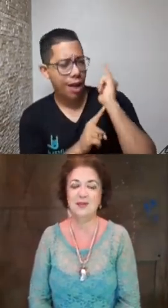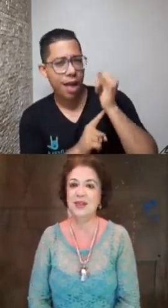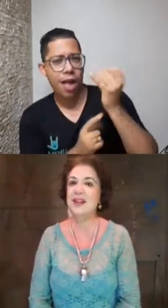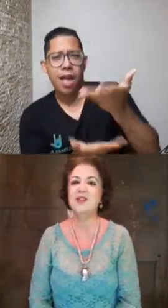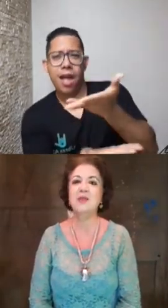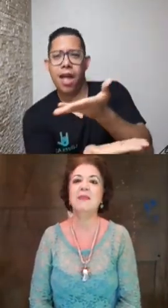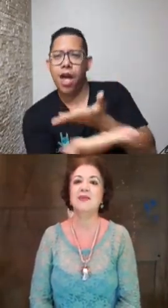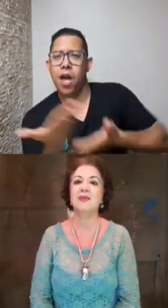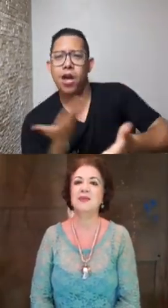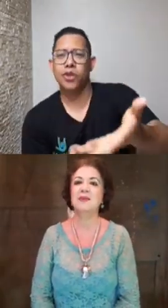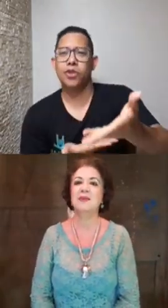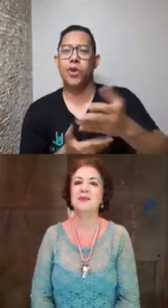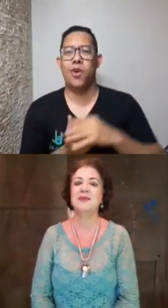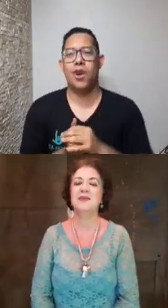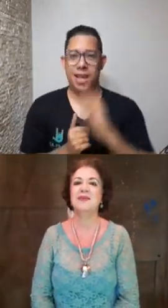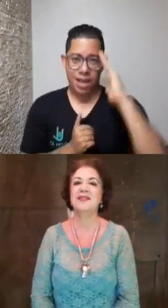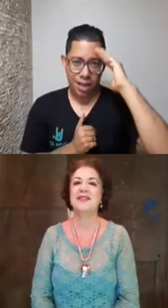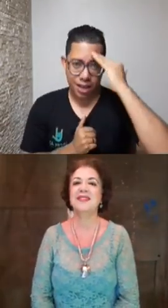dado no entendimento.